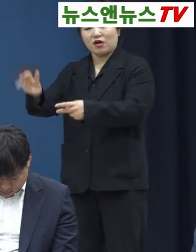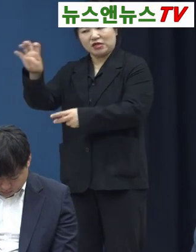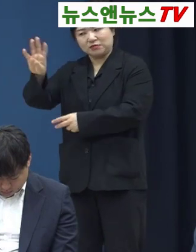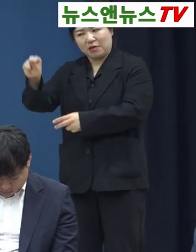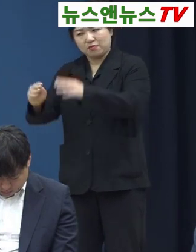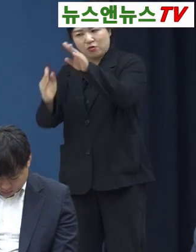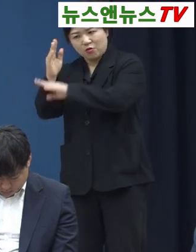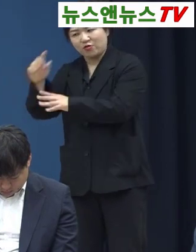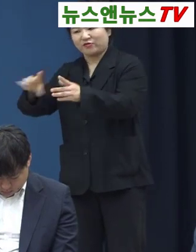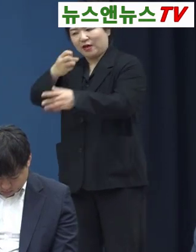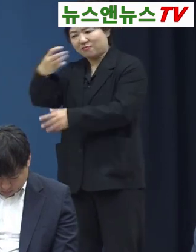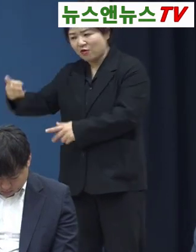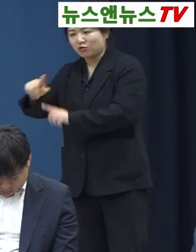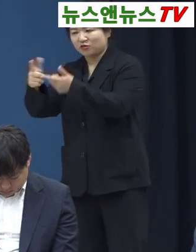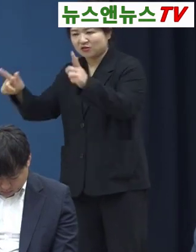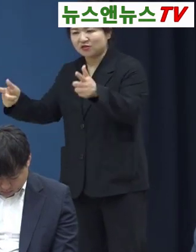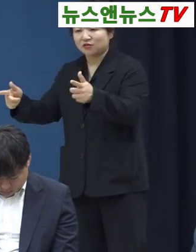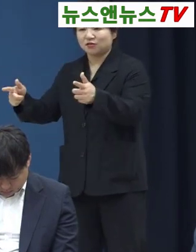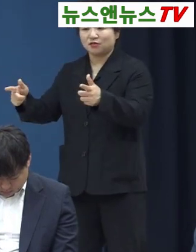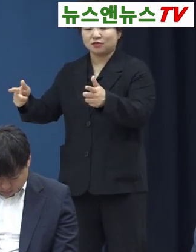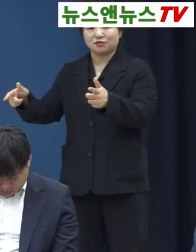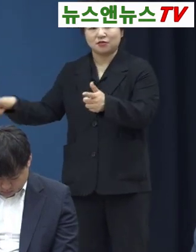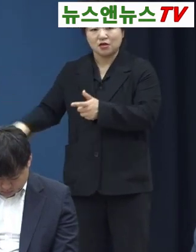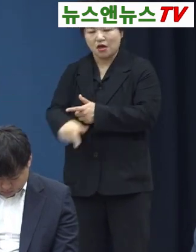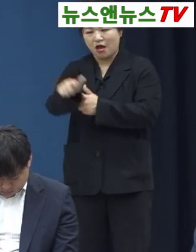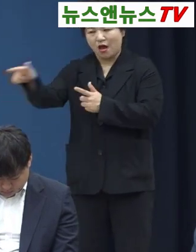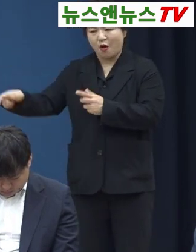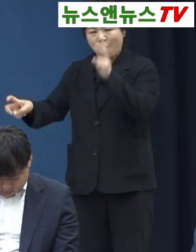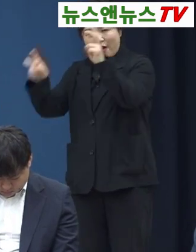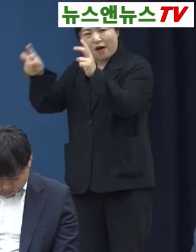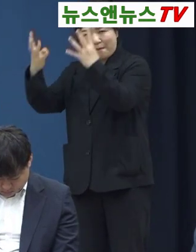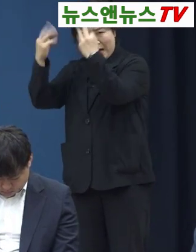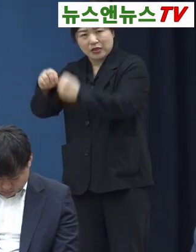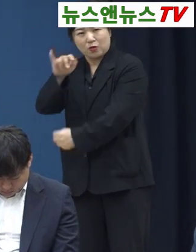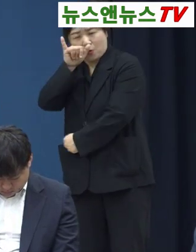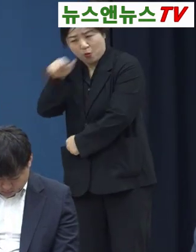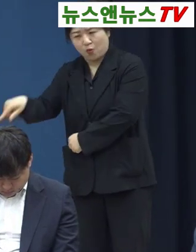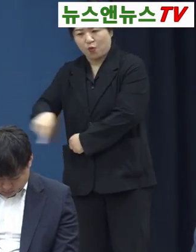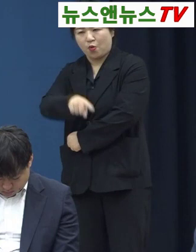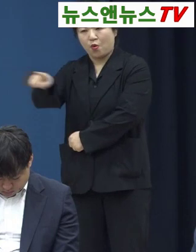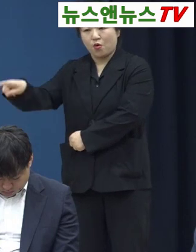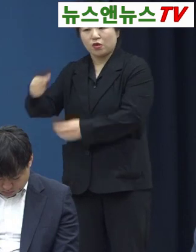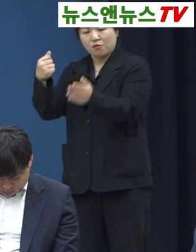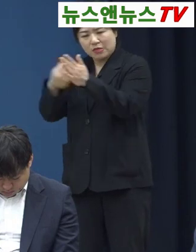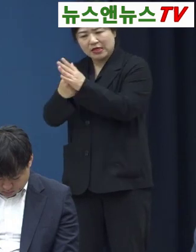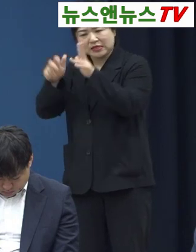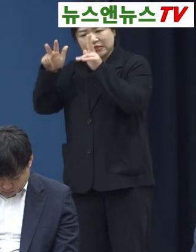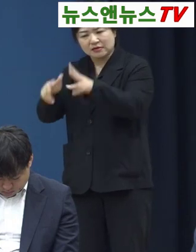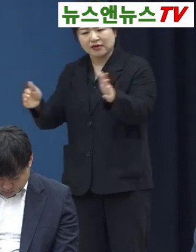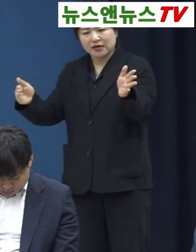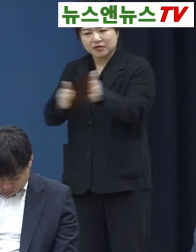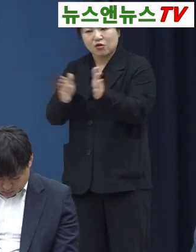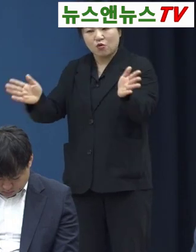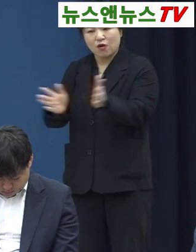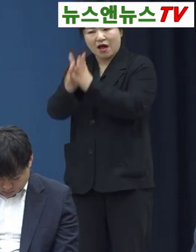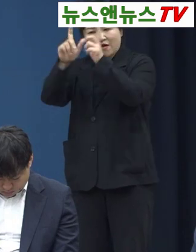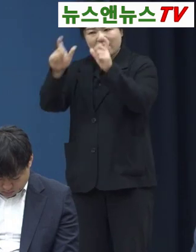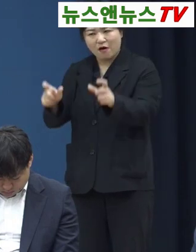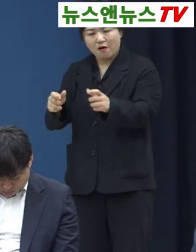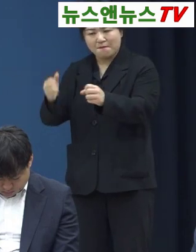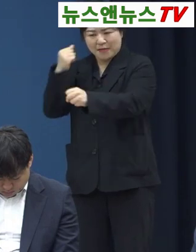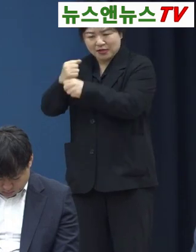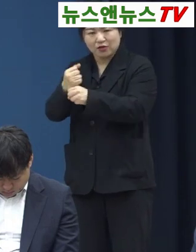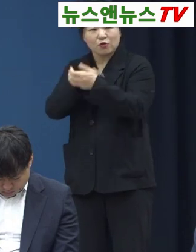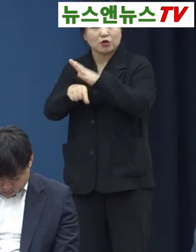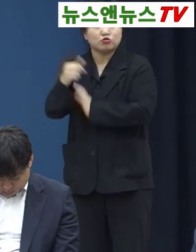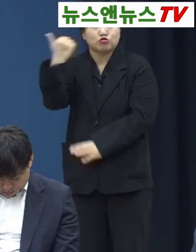살고 삼성전자를 비롯해서 그쪽에 뭐 기업도 많이 있기 때문에 그동안에 화성에 현재까지 위치에 오게 한